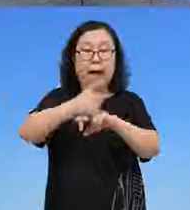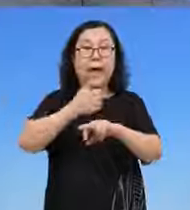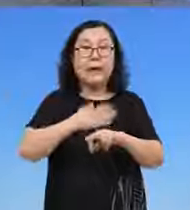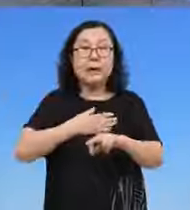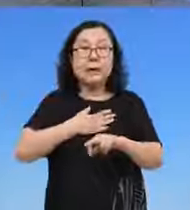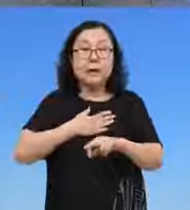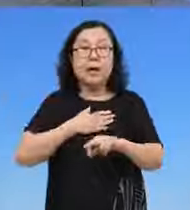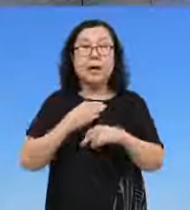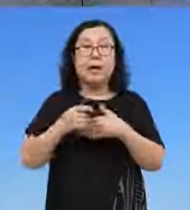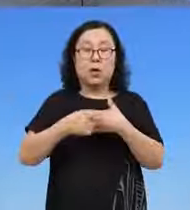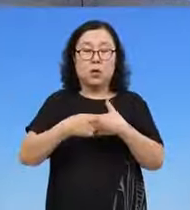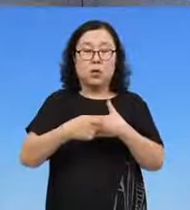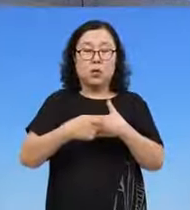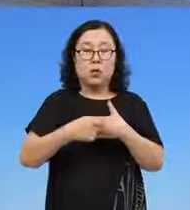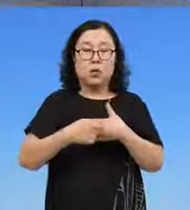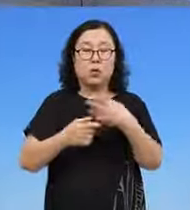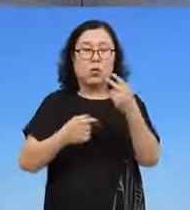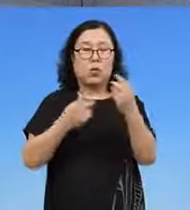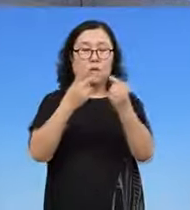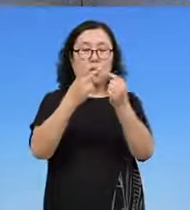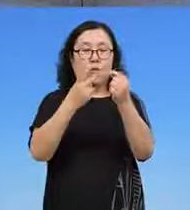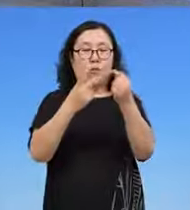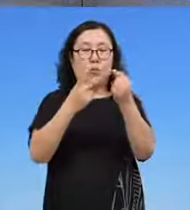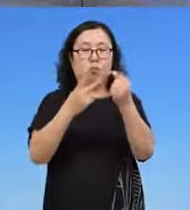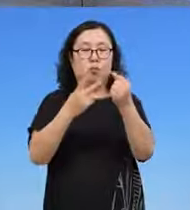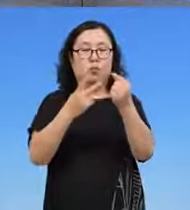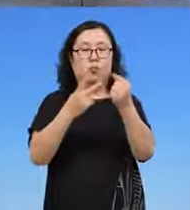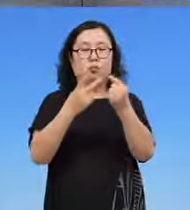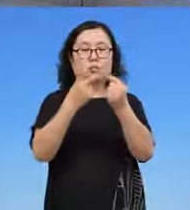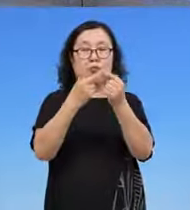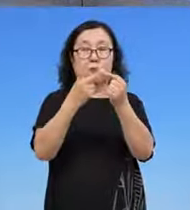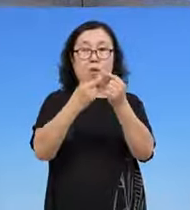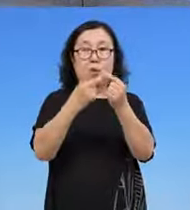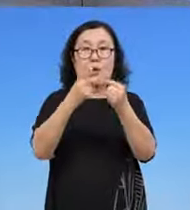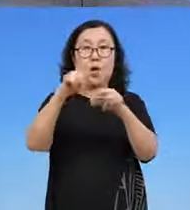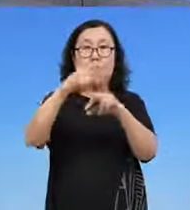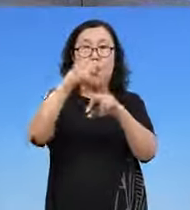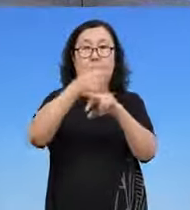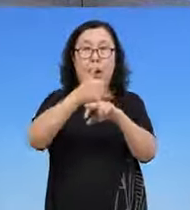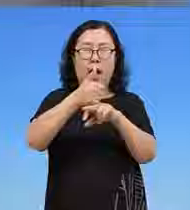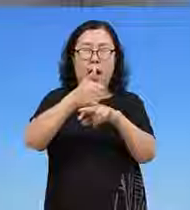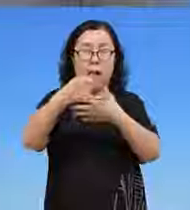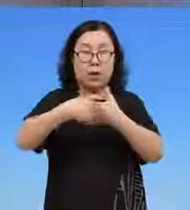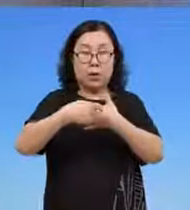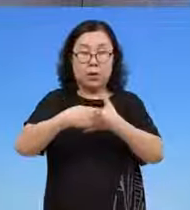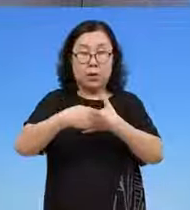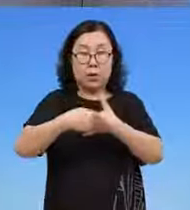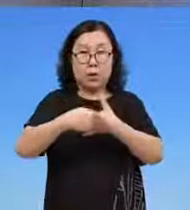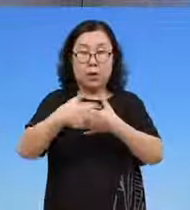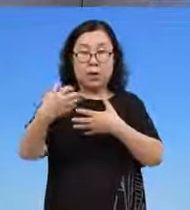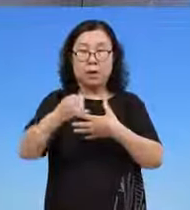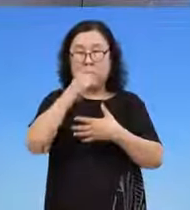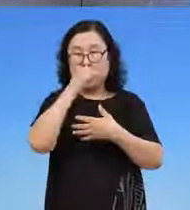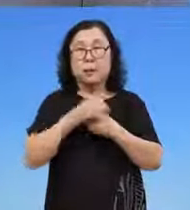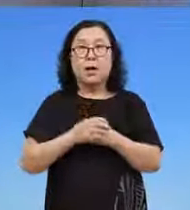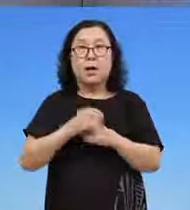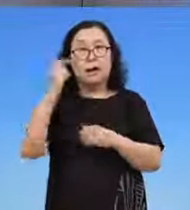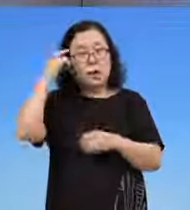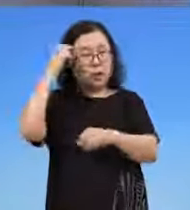아시잖아요. 겉으로는 2대 왕, 대단한 껍데기를 가지고